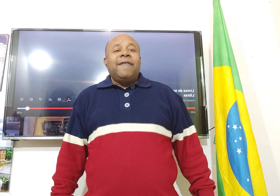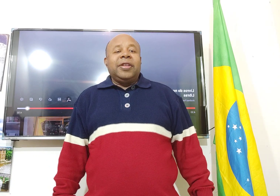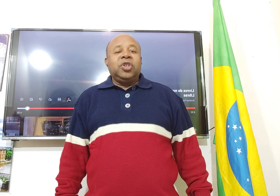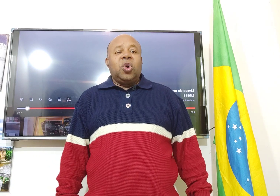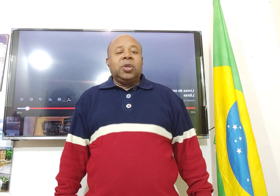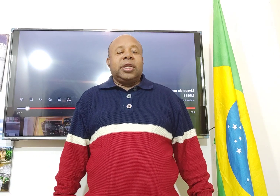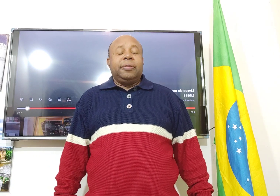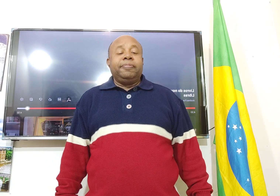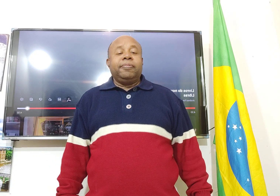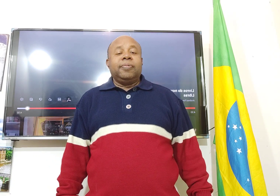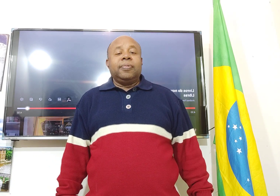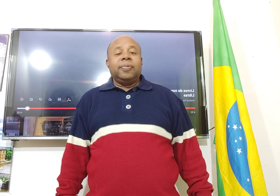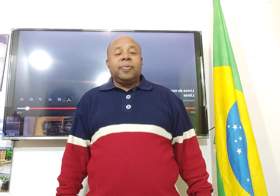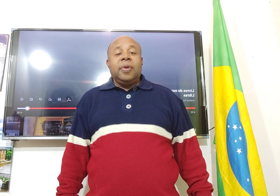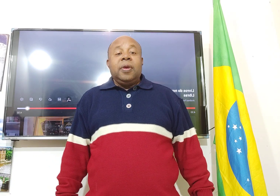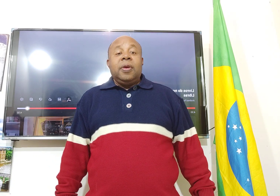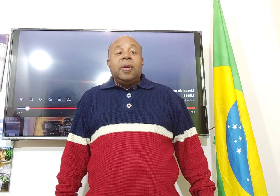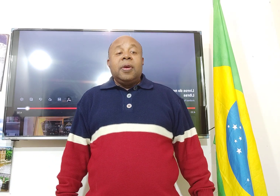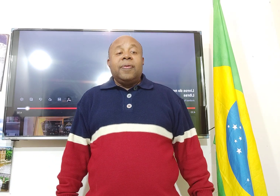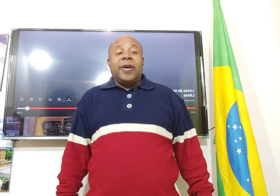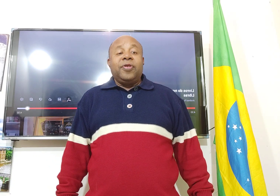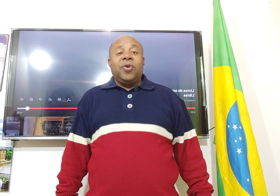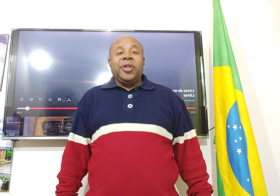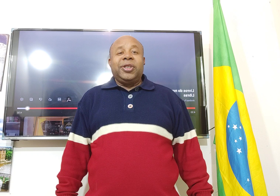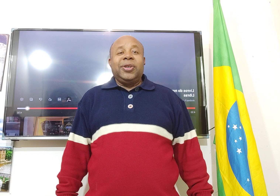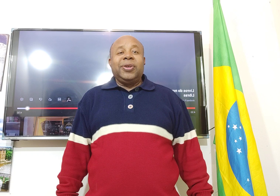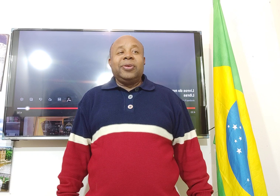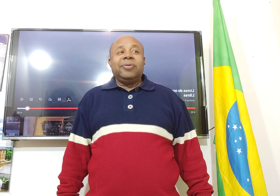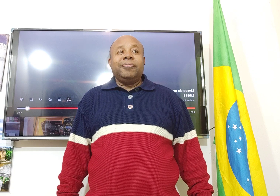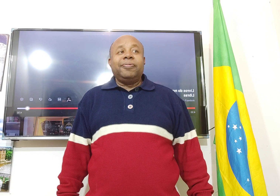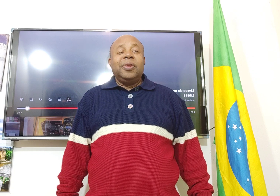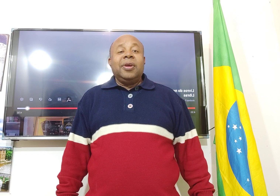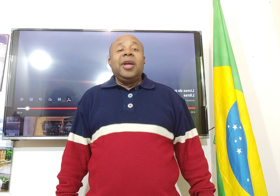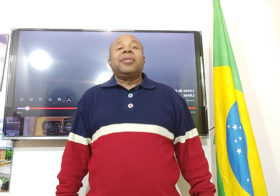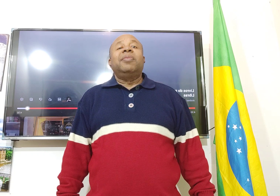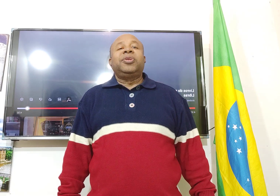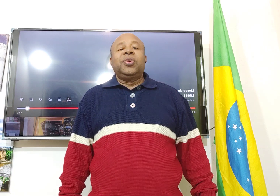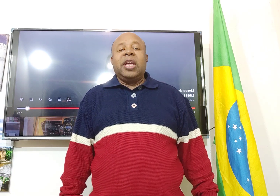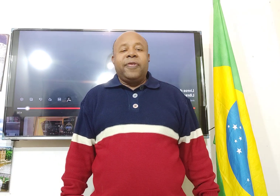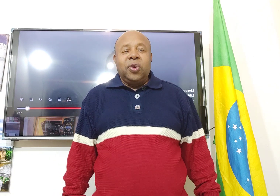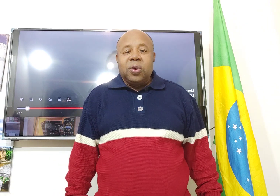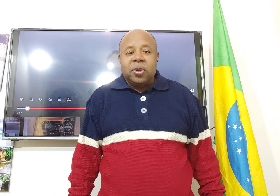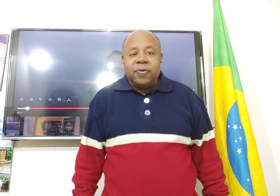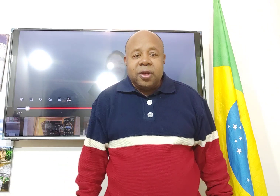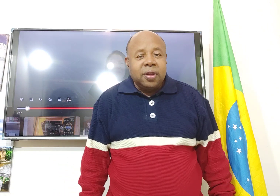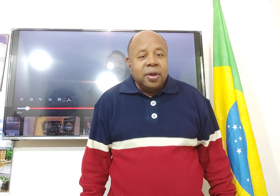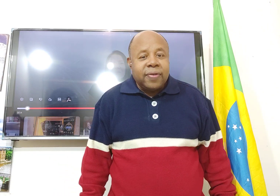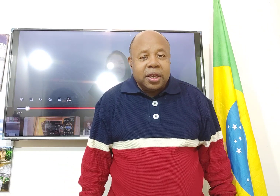Faz de conta. Faz de conta. Esse é o absurdo. Quem que falou? Só ouvi. Fala de